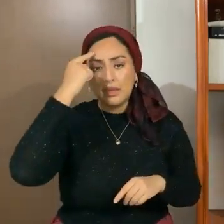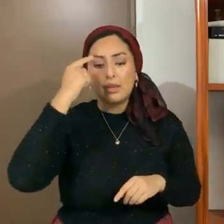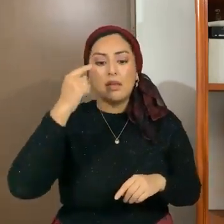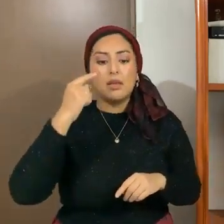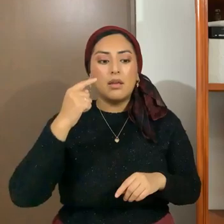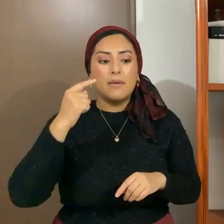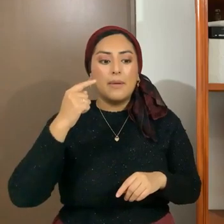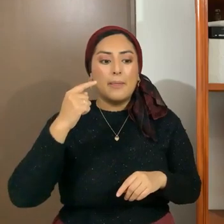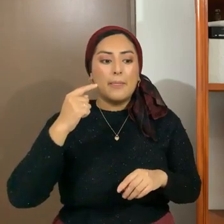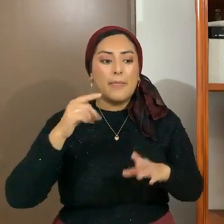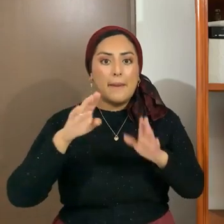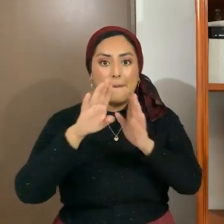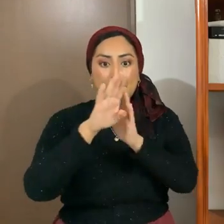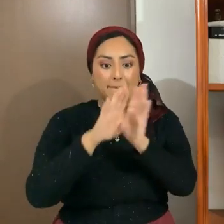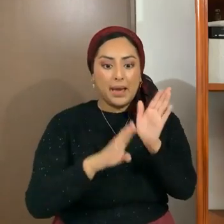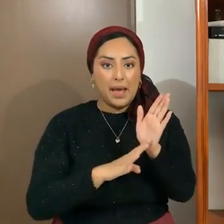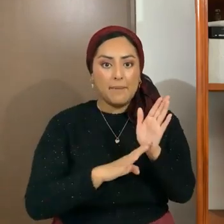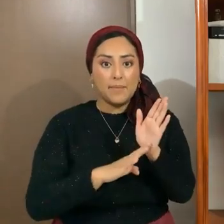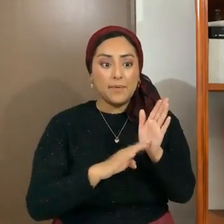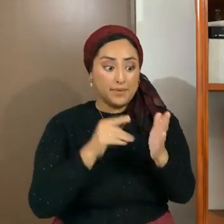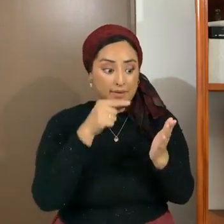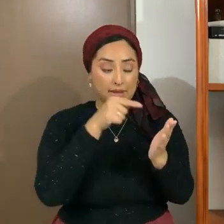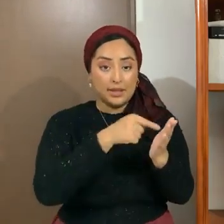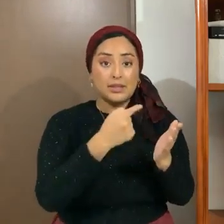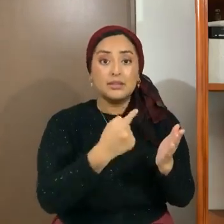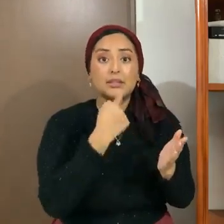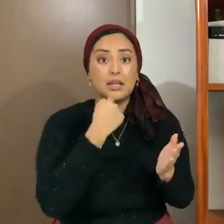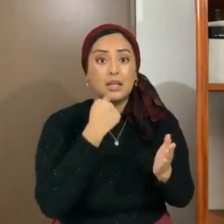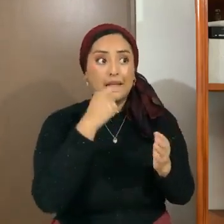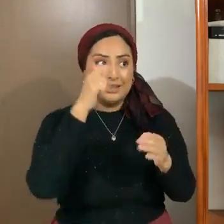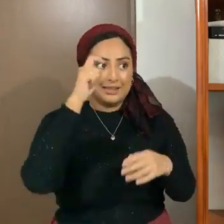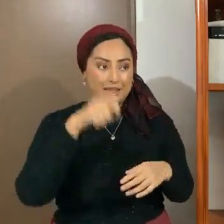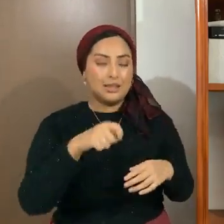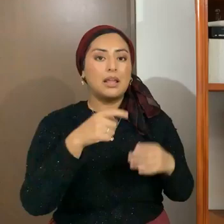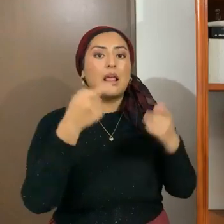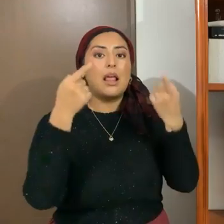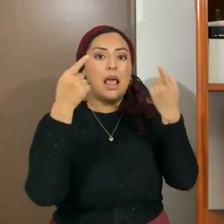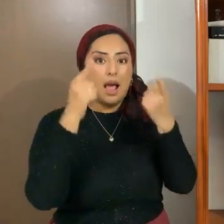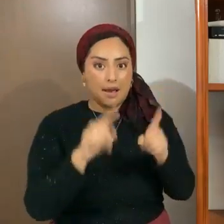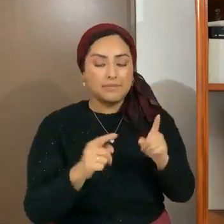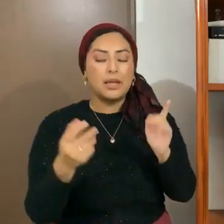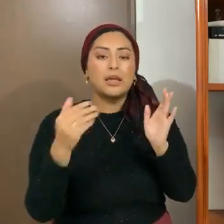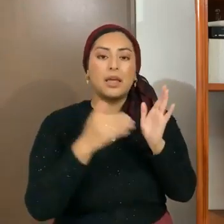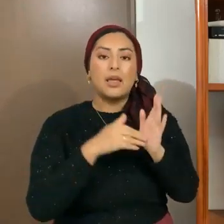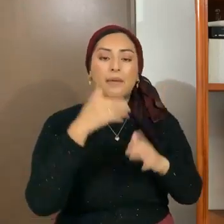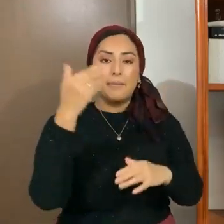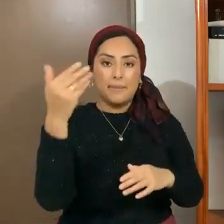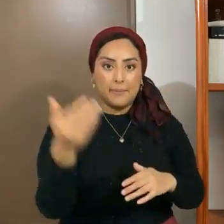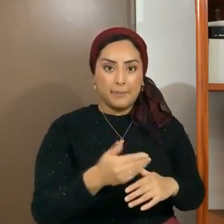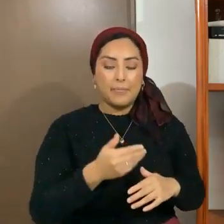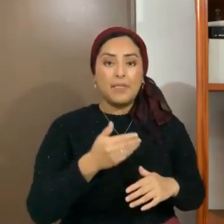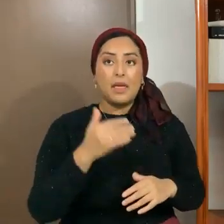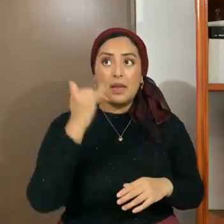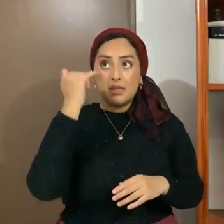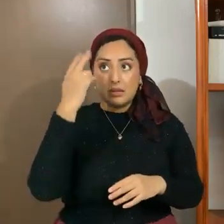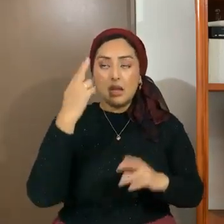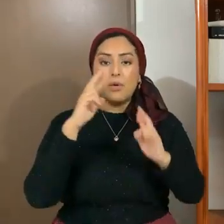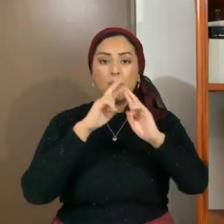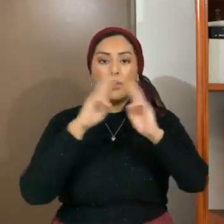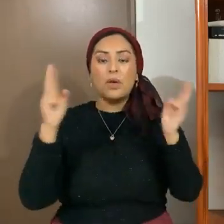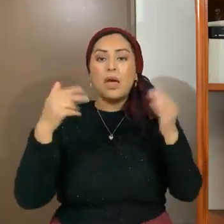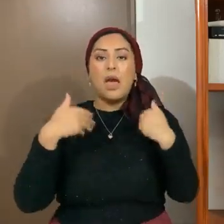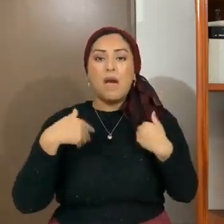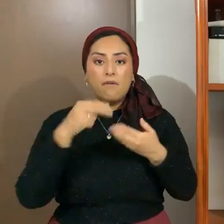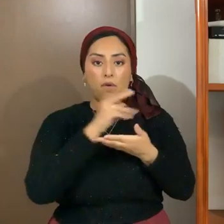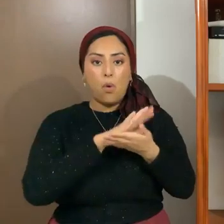vaya a cumplir. La profecía señala que esto tiene que ocurrir. Vuelvo a hacer la invitación. Yahweh ya tiene un